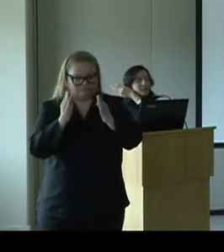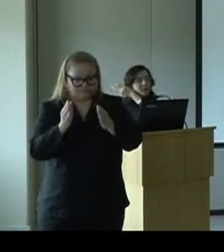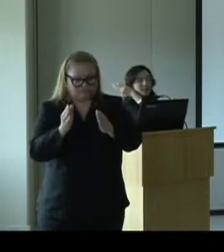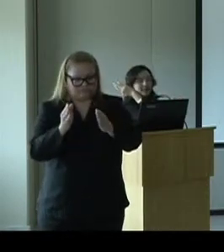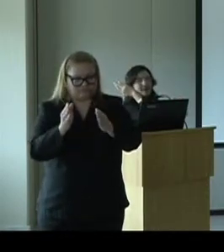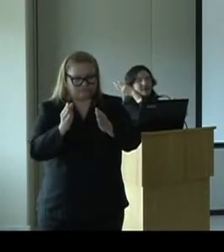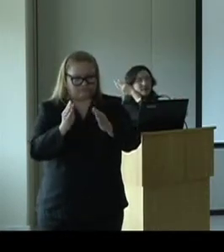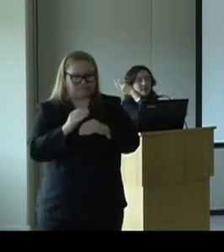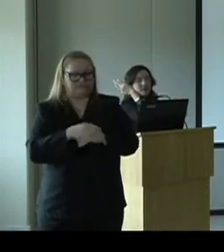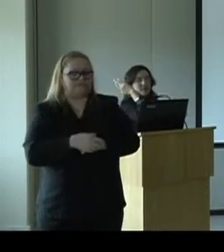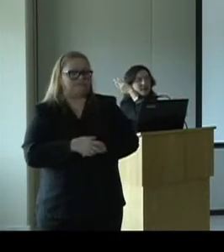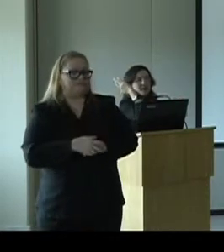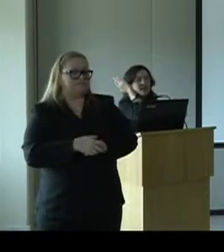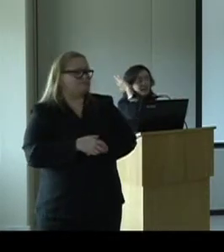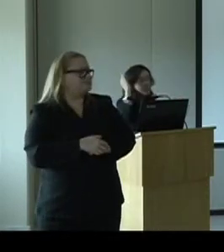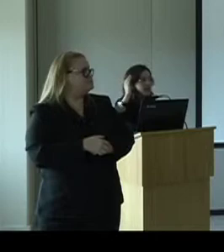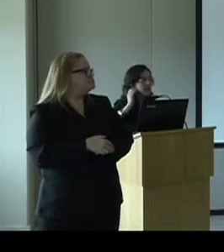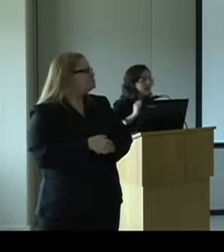frente la parte de atrás.